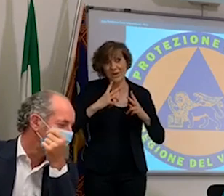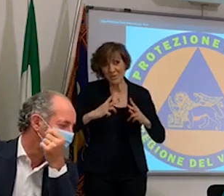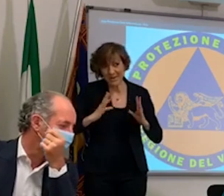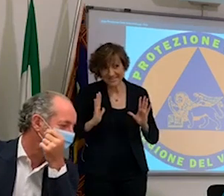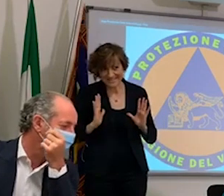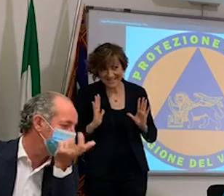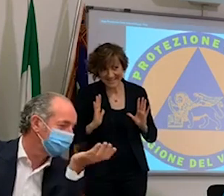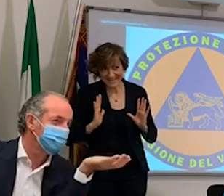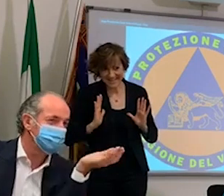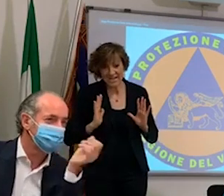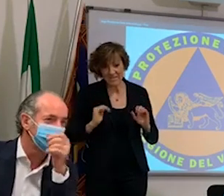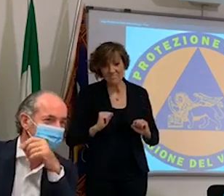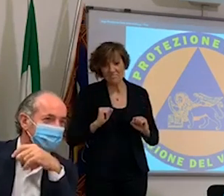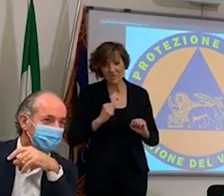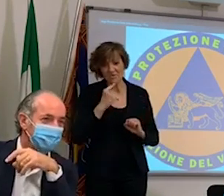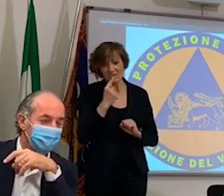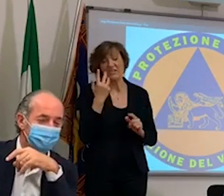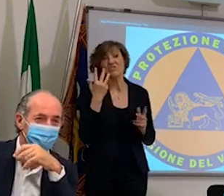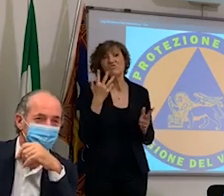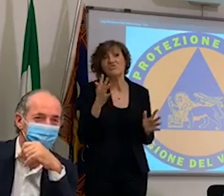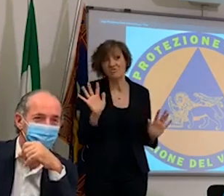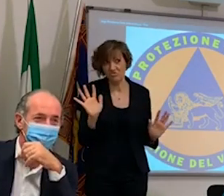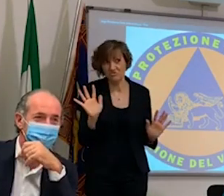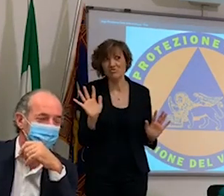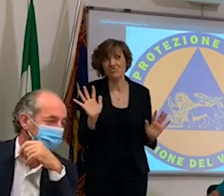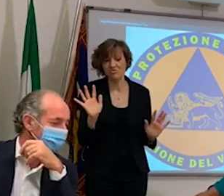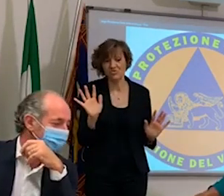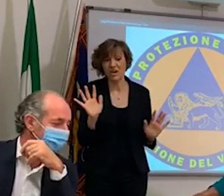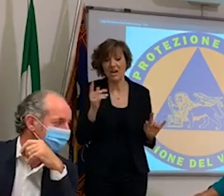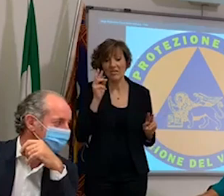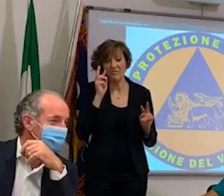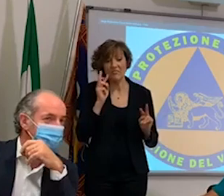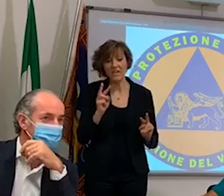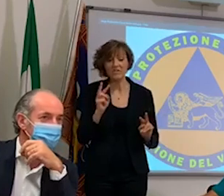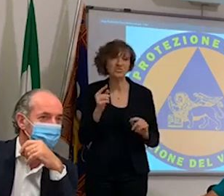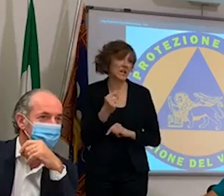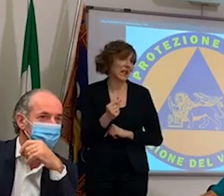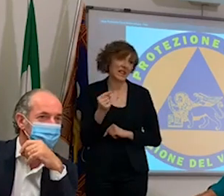del nostro giornalista, gli dico già che vedo che è già